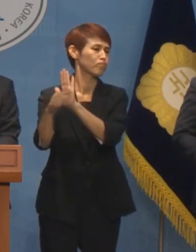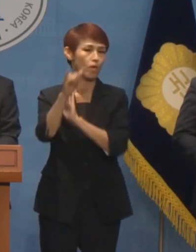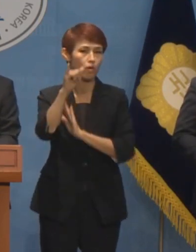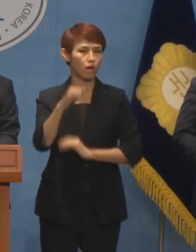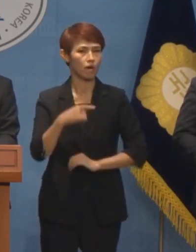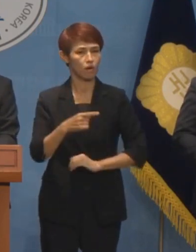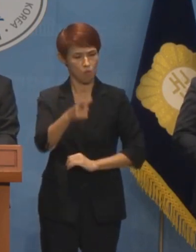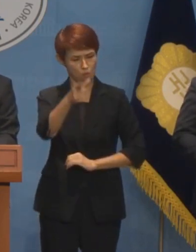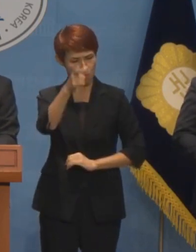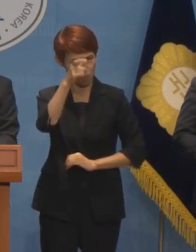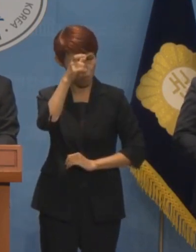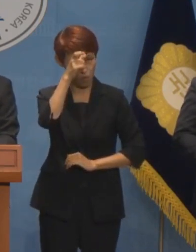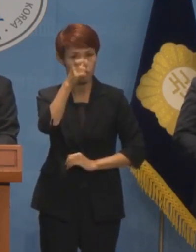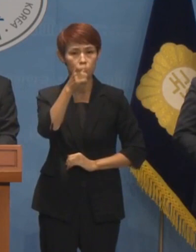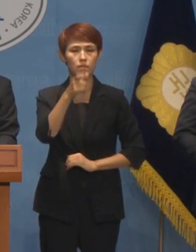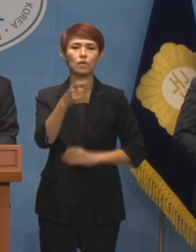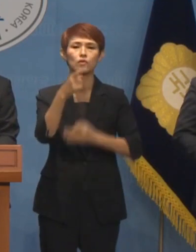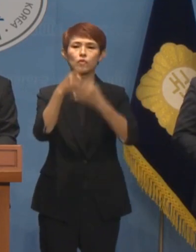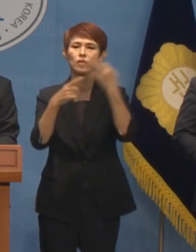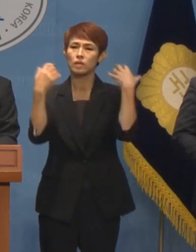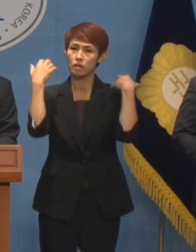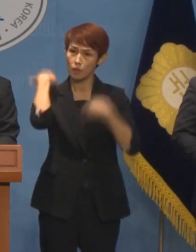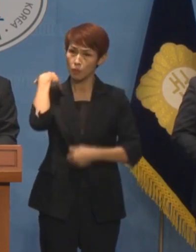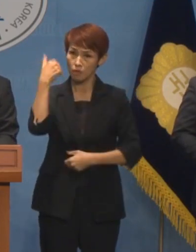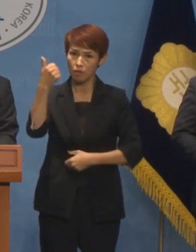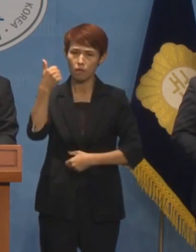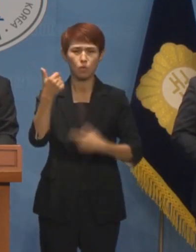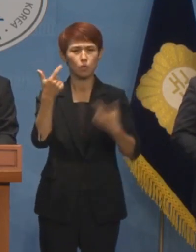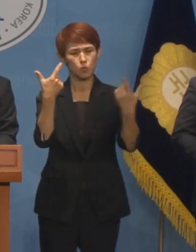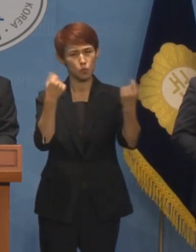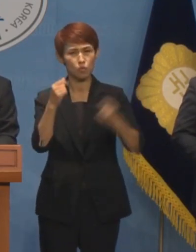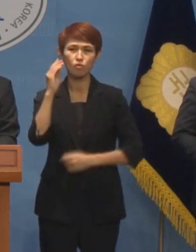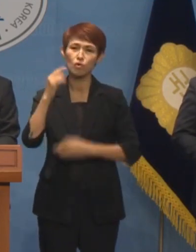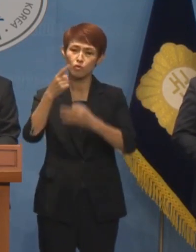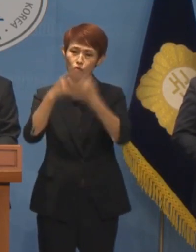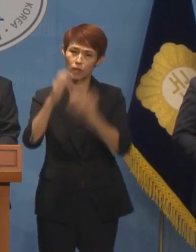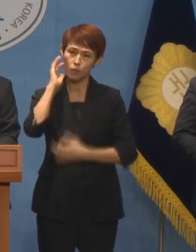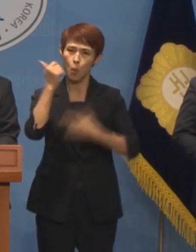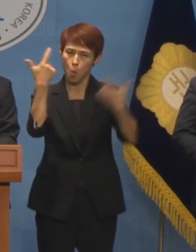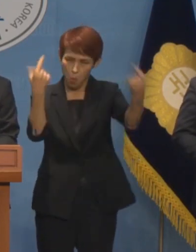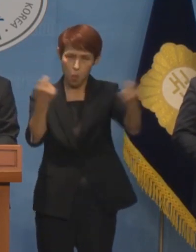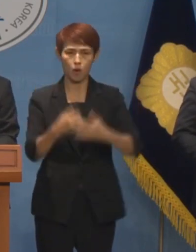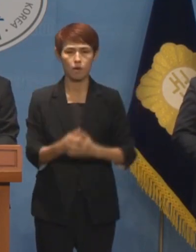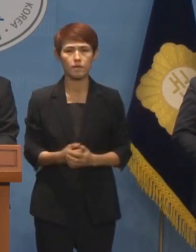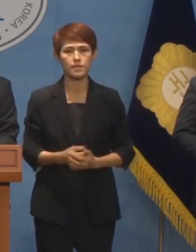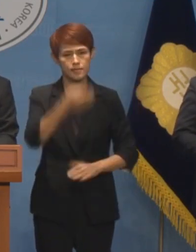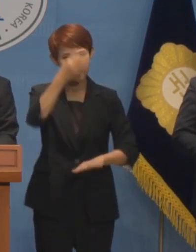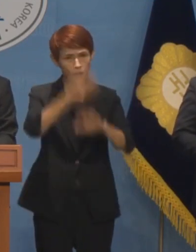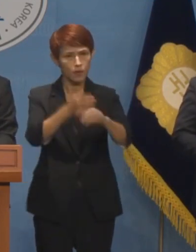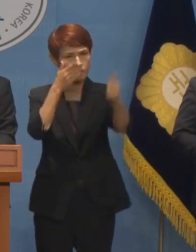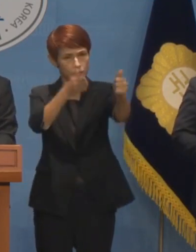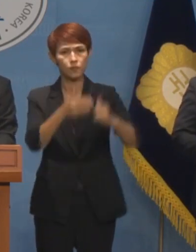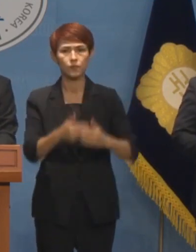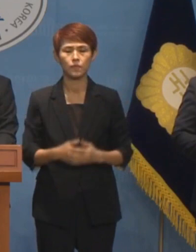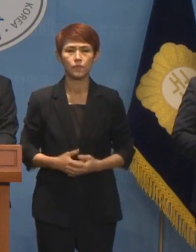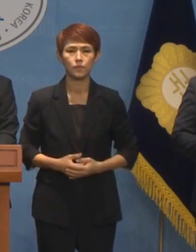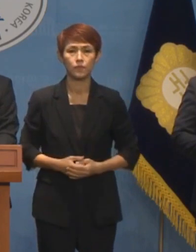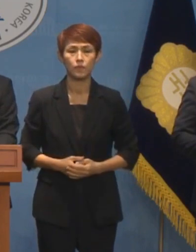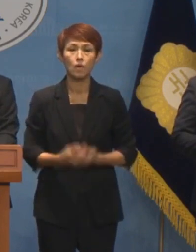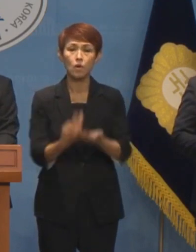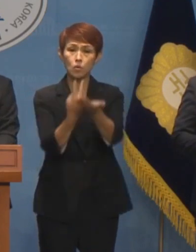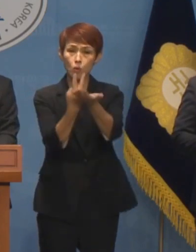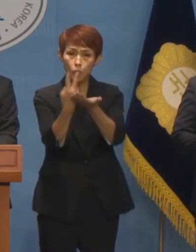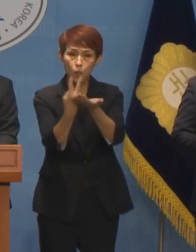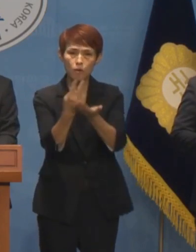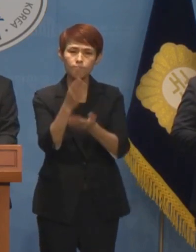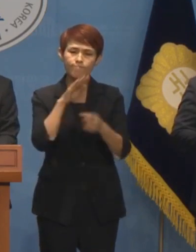국정을 운영하는 윤석열 대통령과 닮은 꼴입니다. 즉각적인 사과를 요구합니다. 독도를